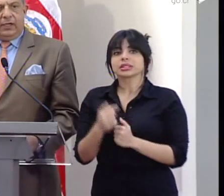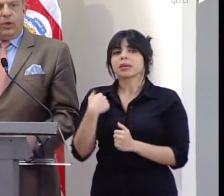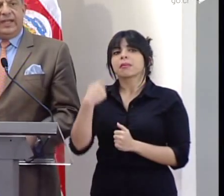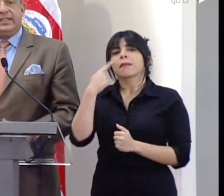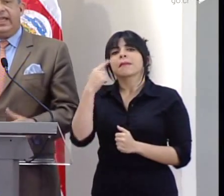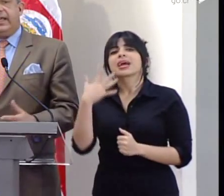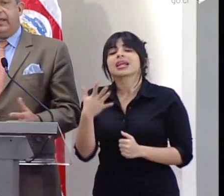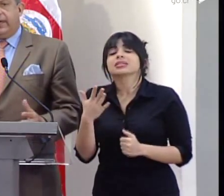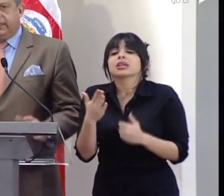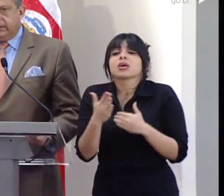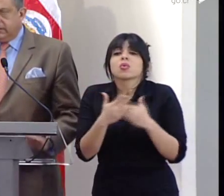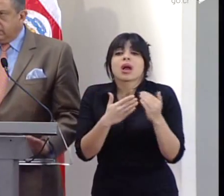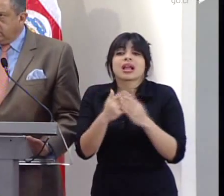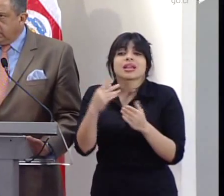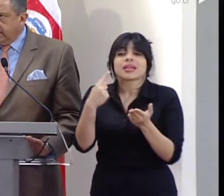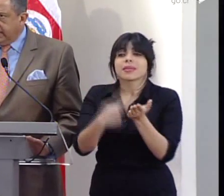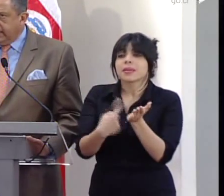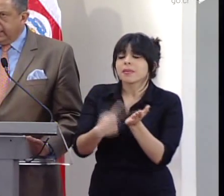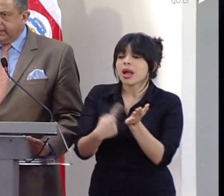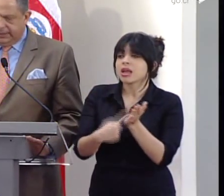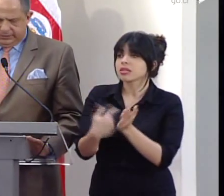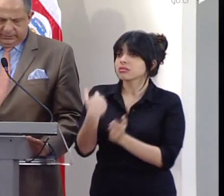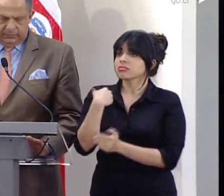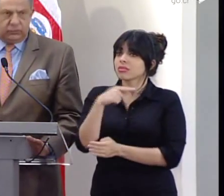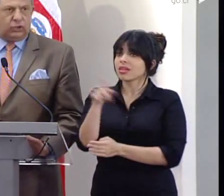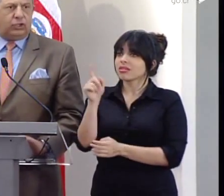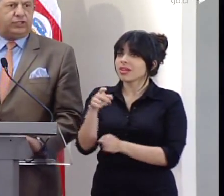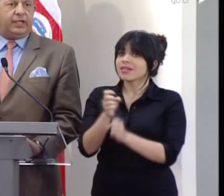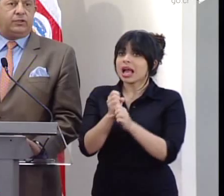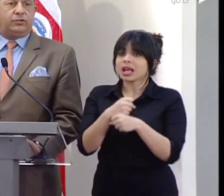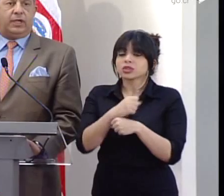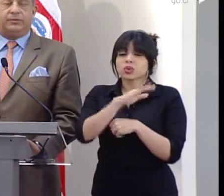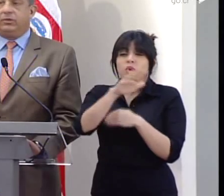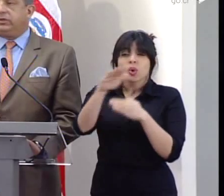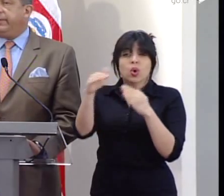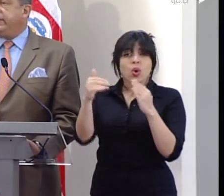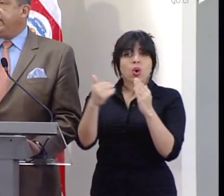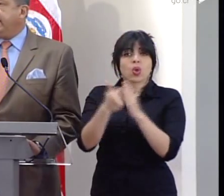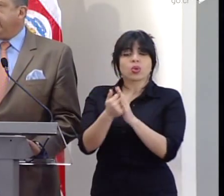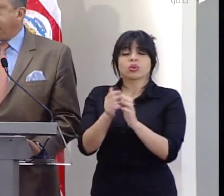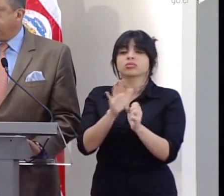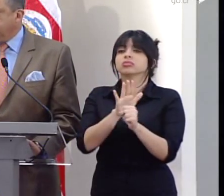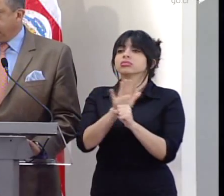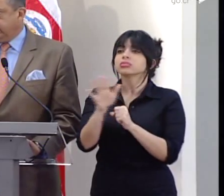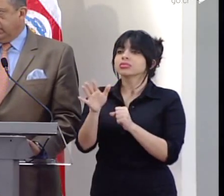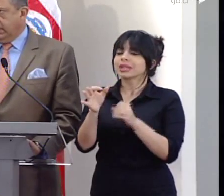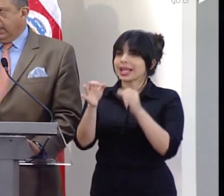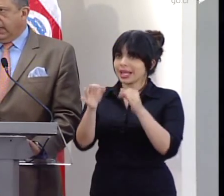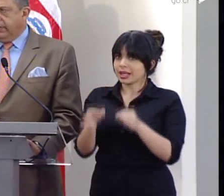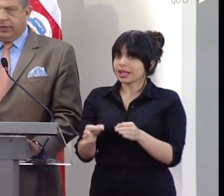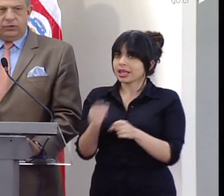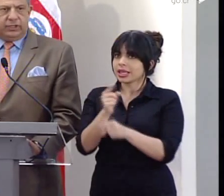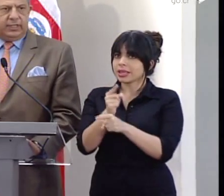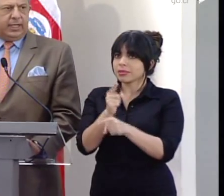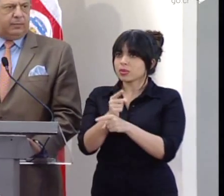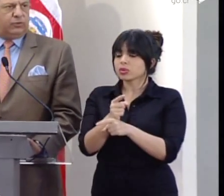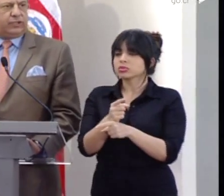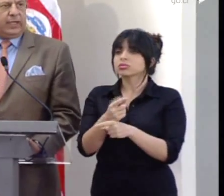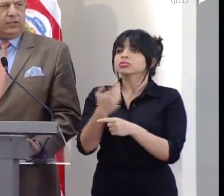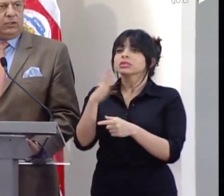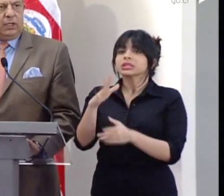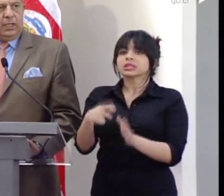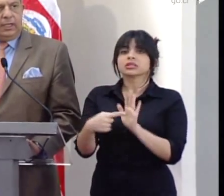parece que cualesquiera debates que tengan que hacerse, todos ellos absolutamente legítimos, habiéndose